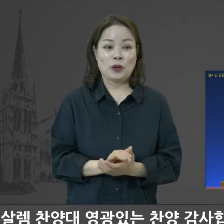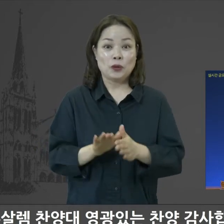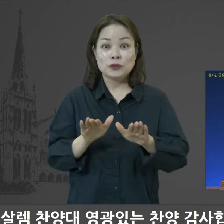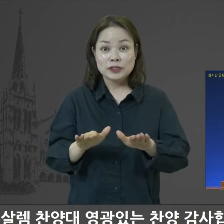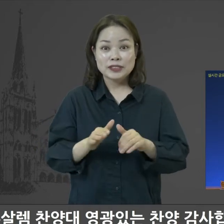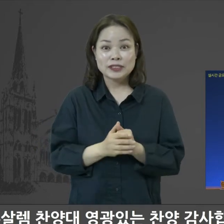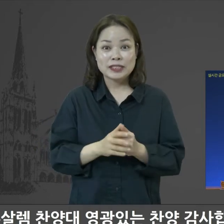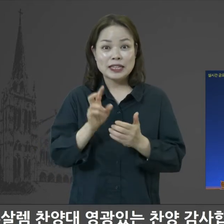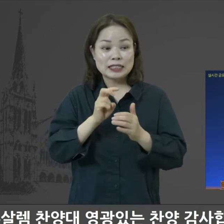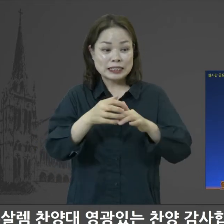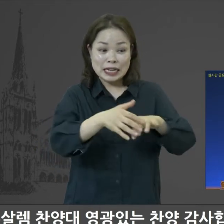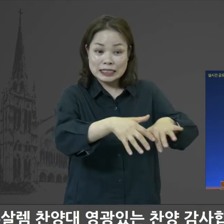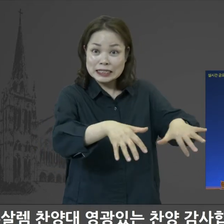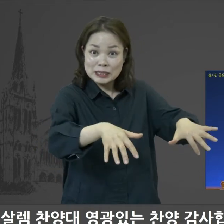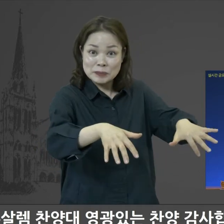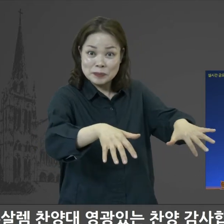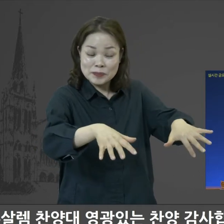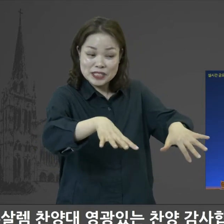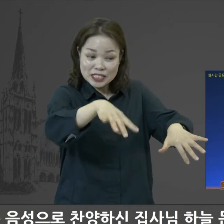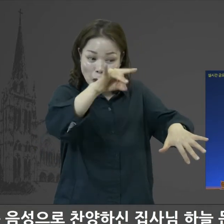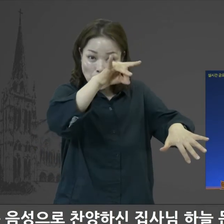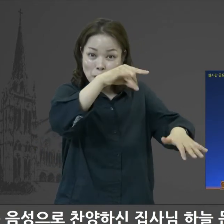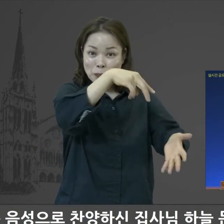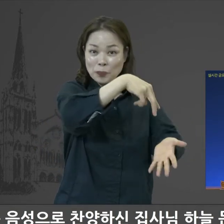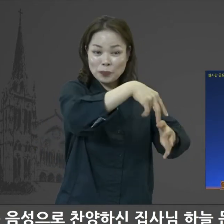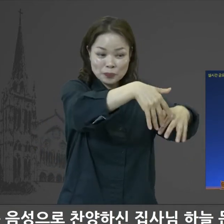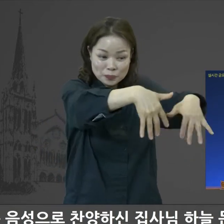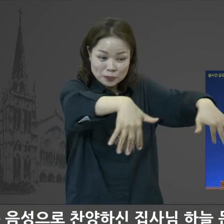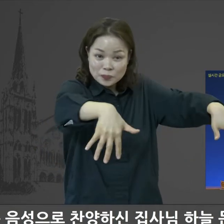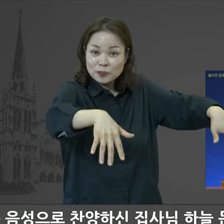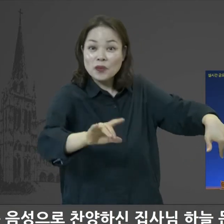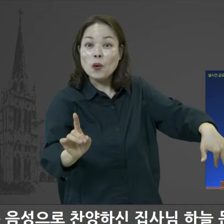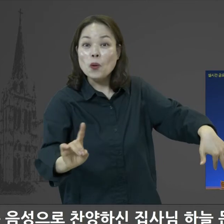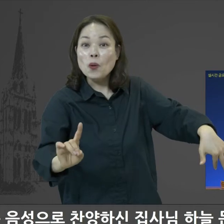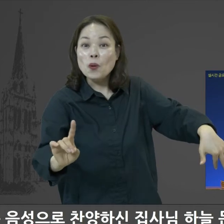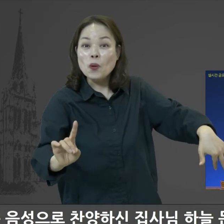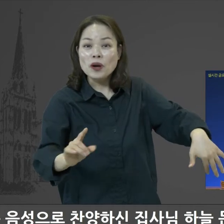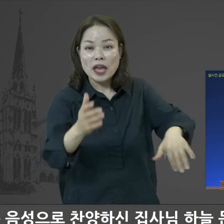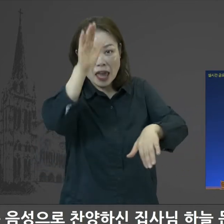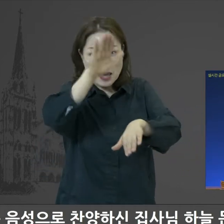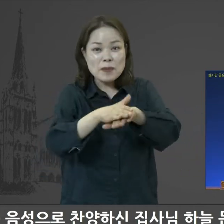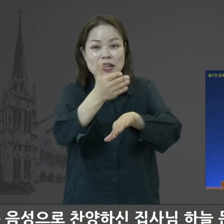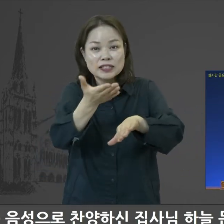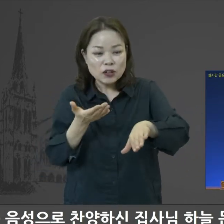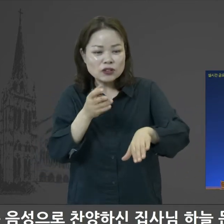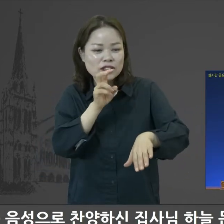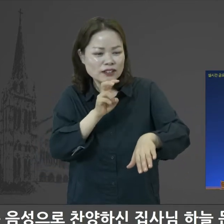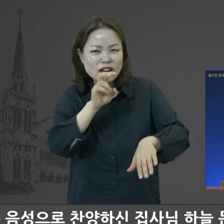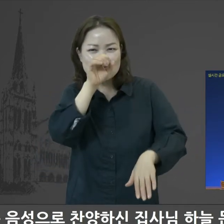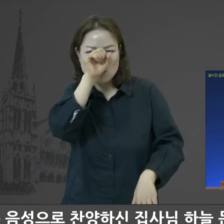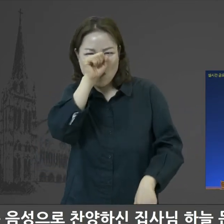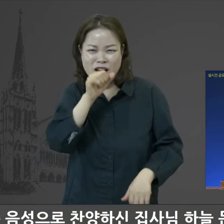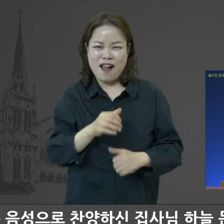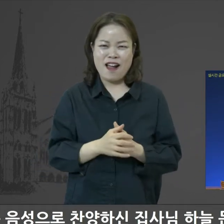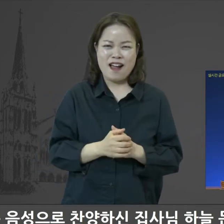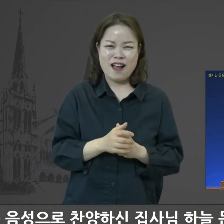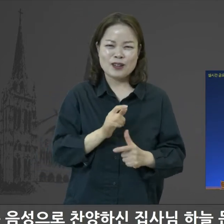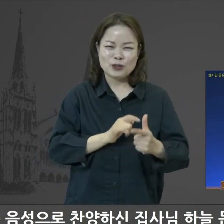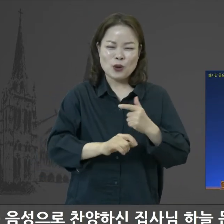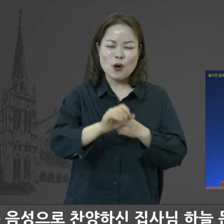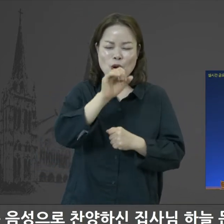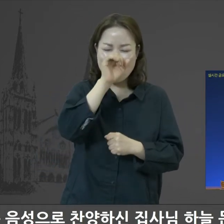오늘 찬양팀이 처음 섰죠? 어떠셨습니까? 좋으셨죠? 더